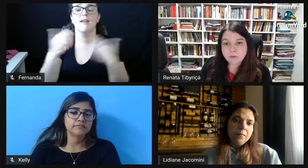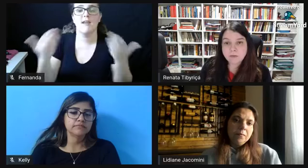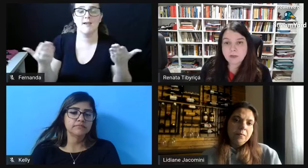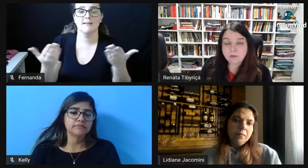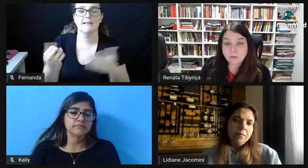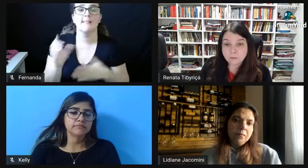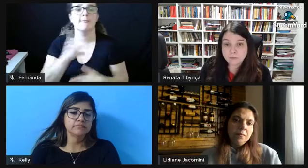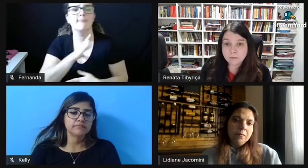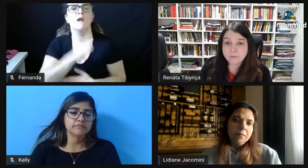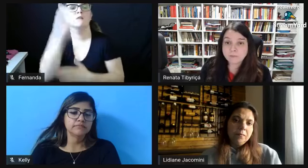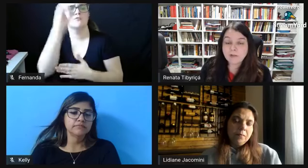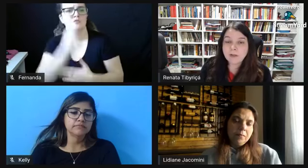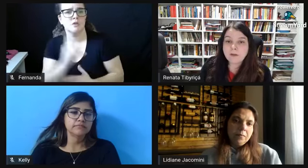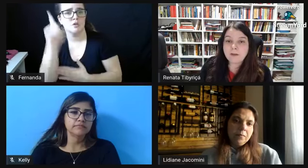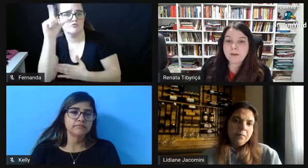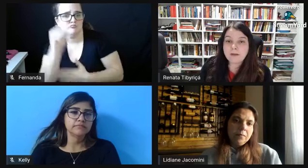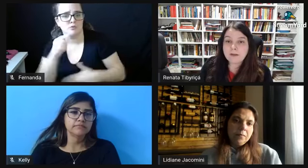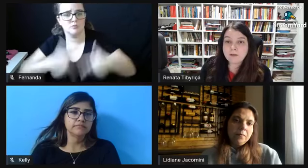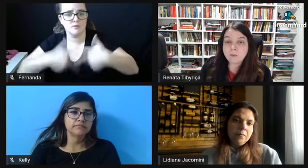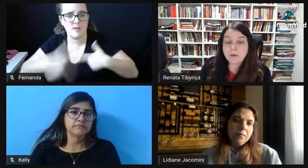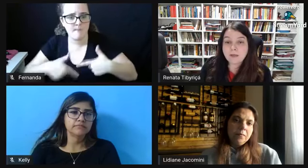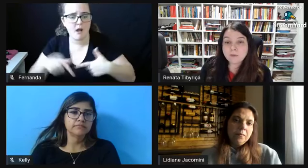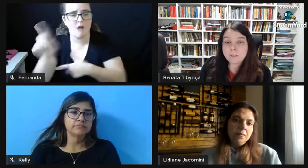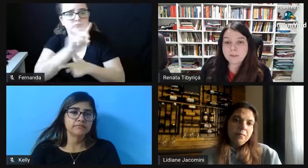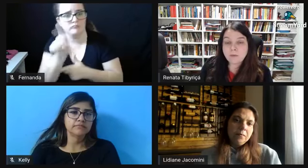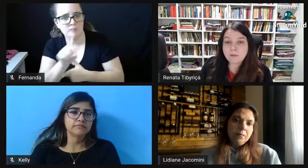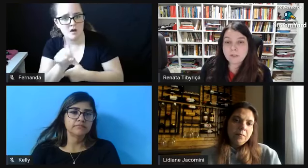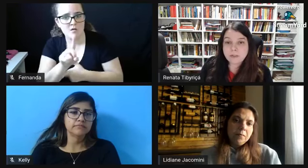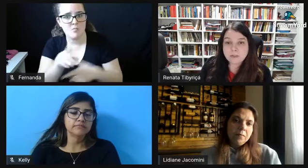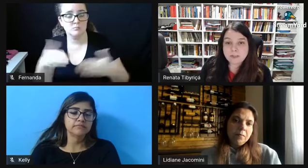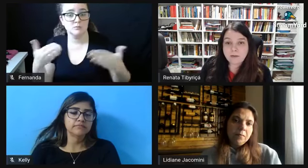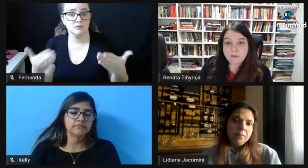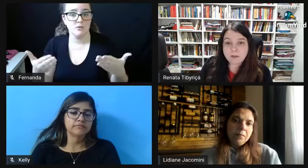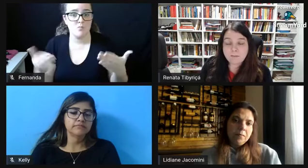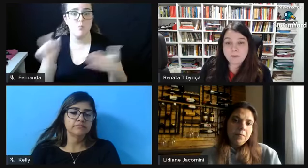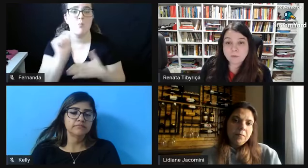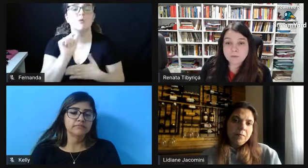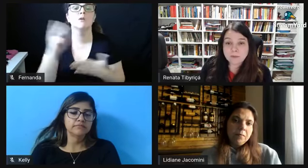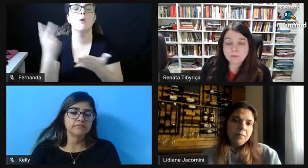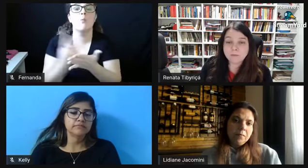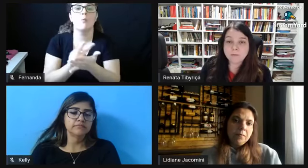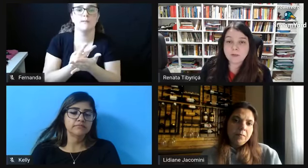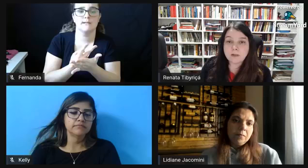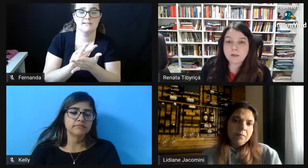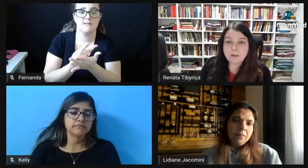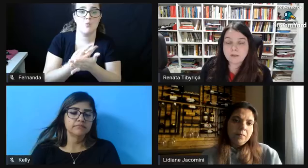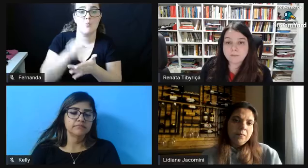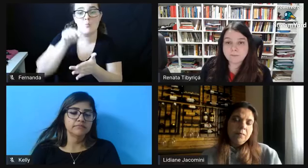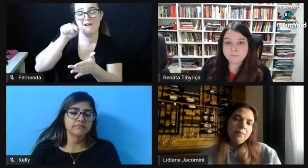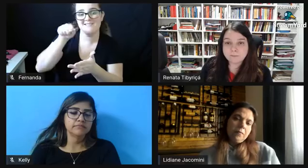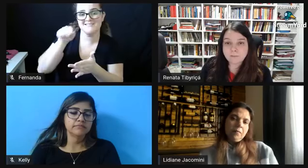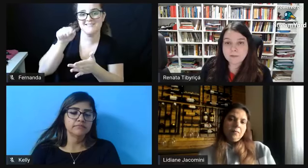redução da jornada ou não. O caso que deu origem a essa repercussão